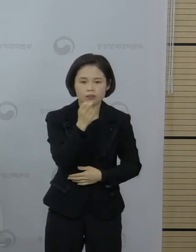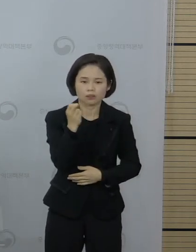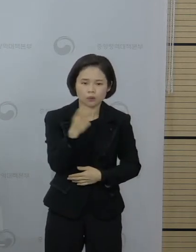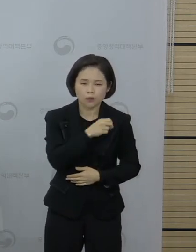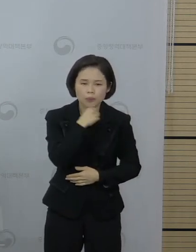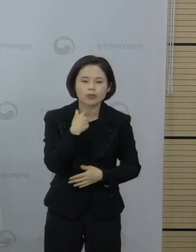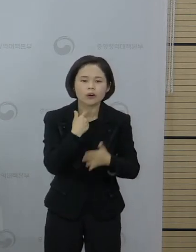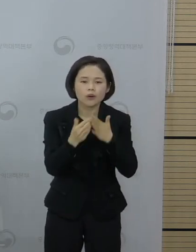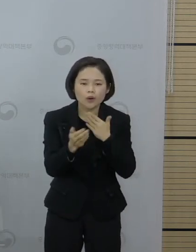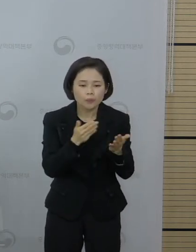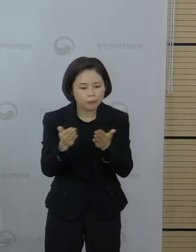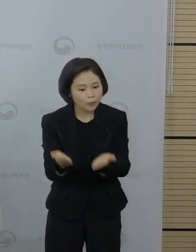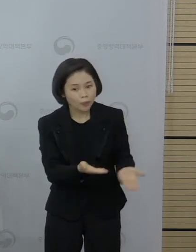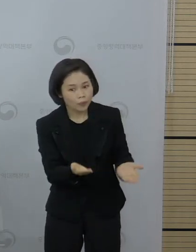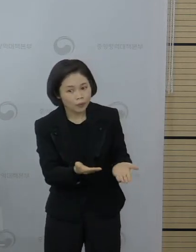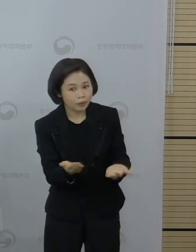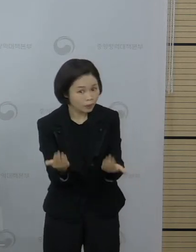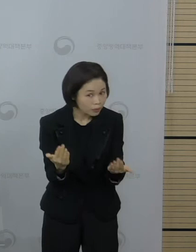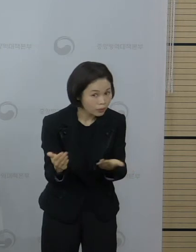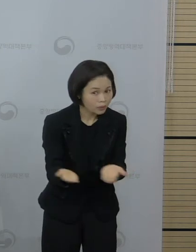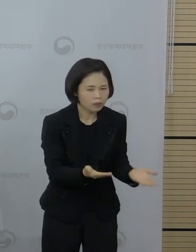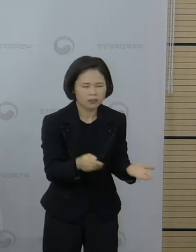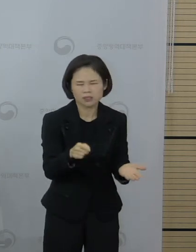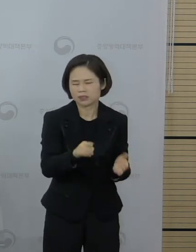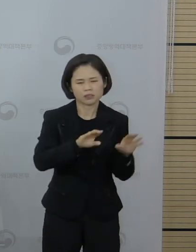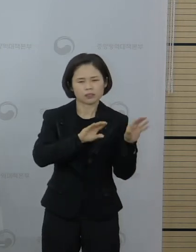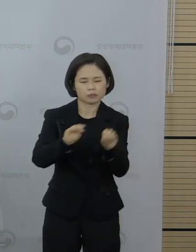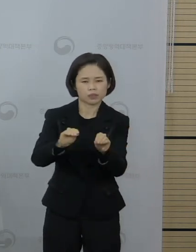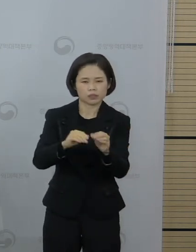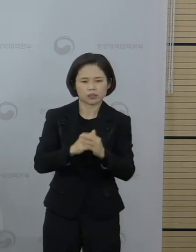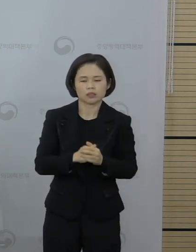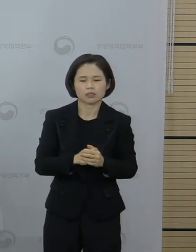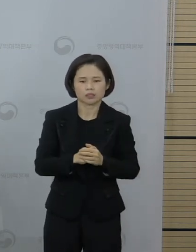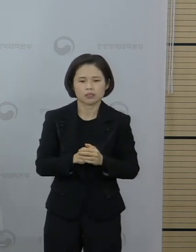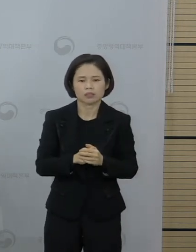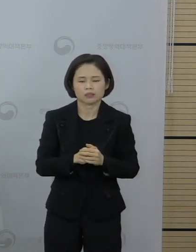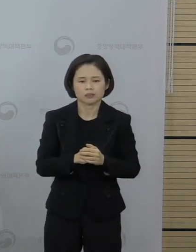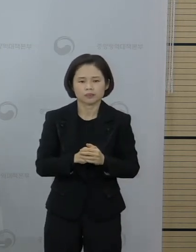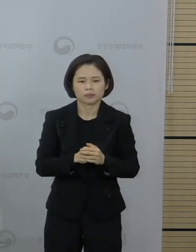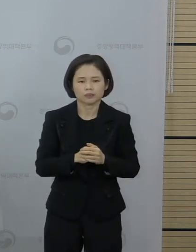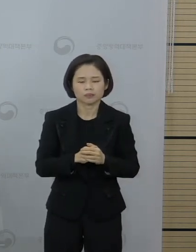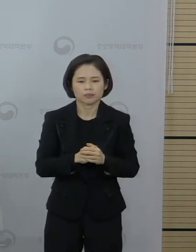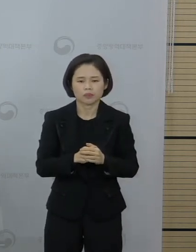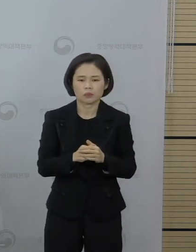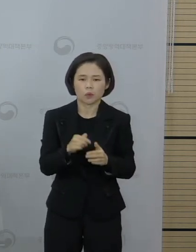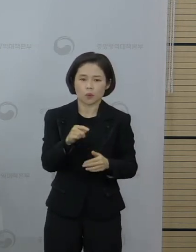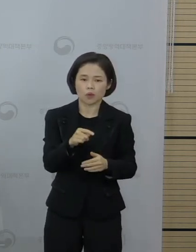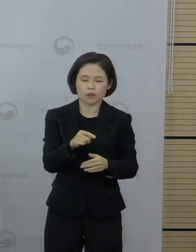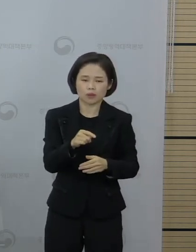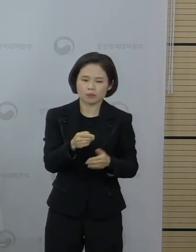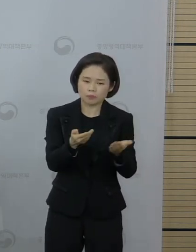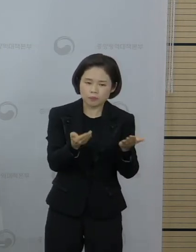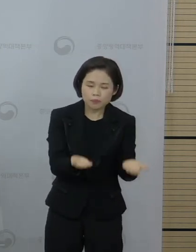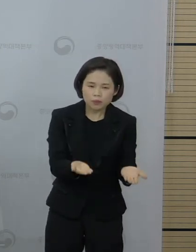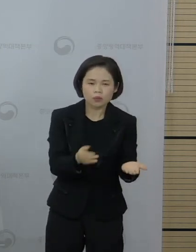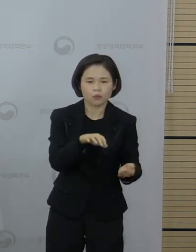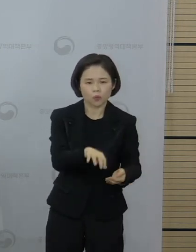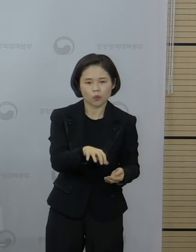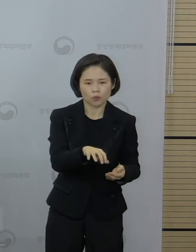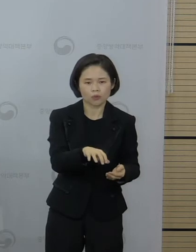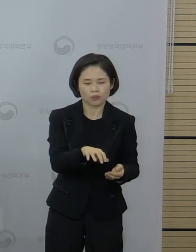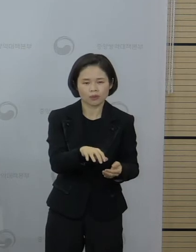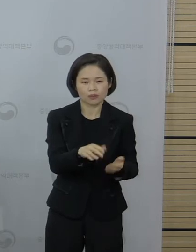시음, 견본품의 사용 금지, 집객 행사의 중단, 휴게실 의자 등 휴식